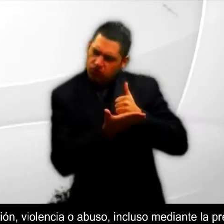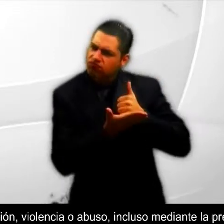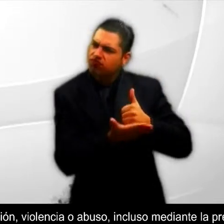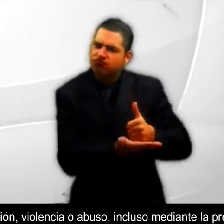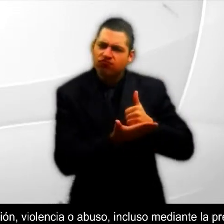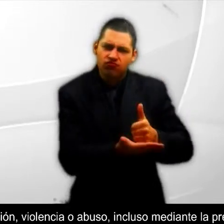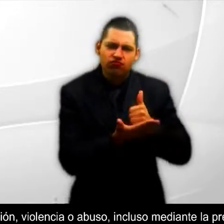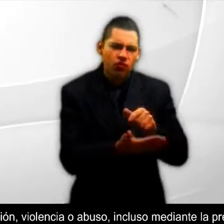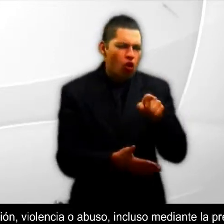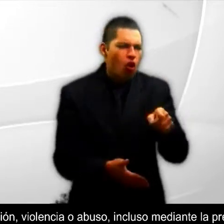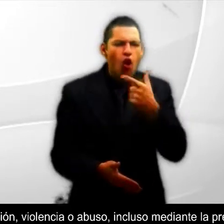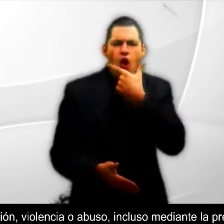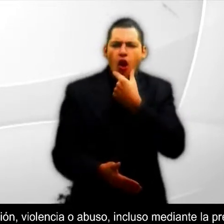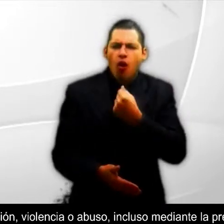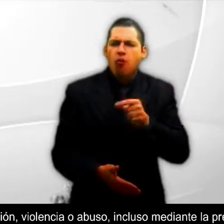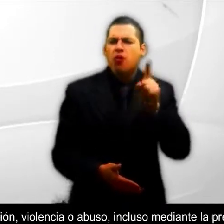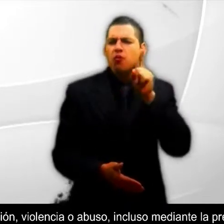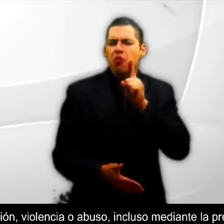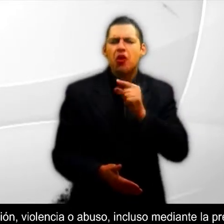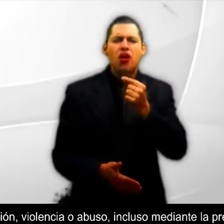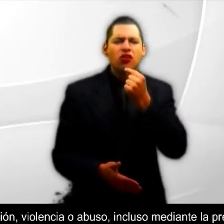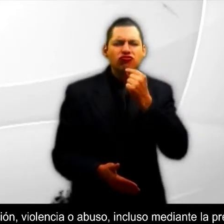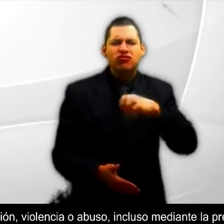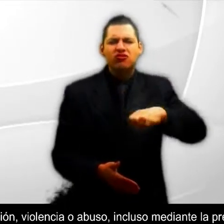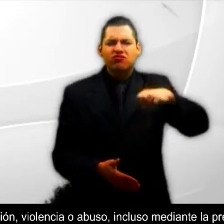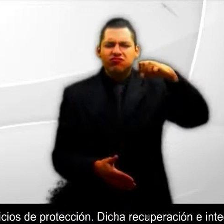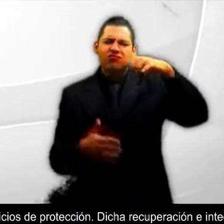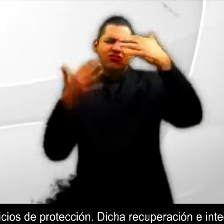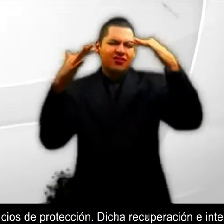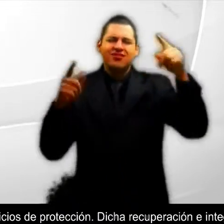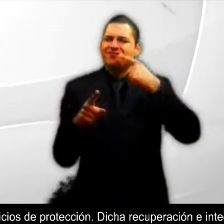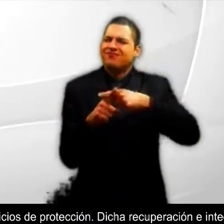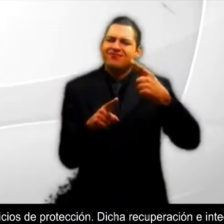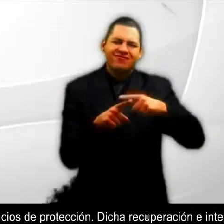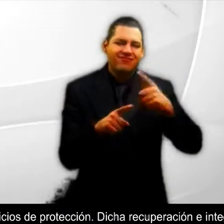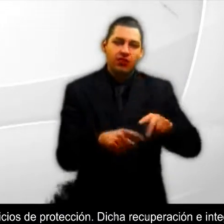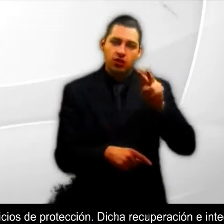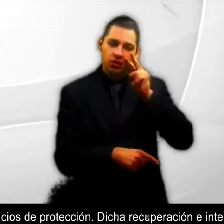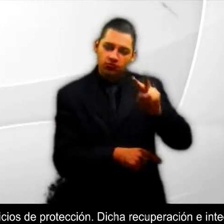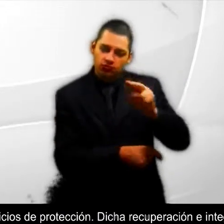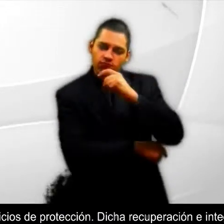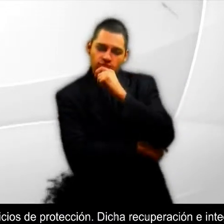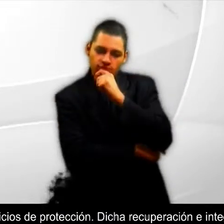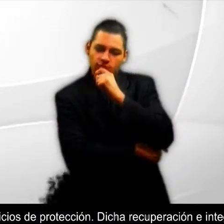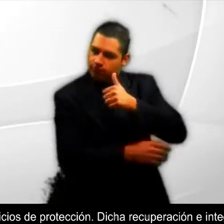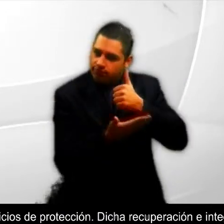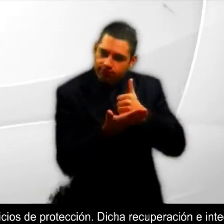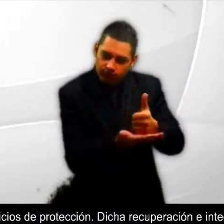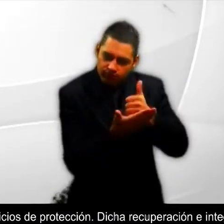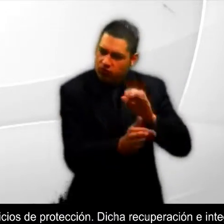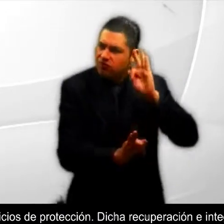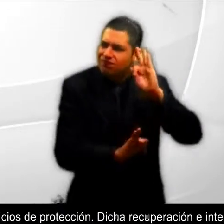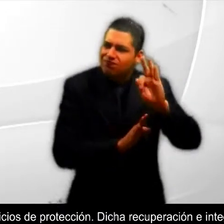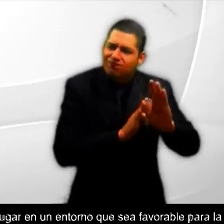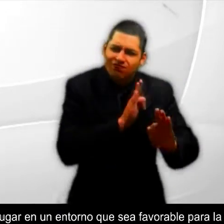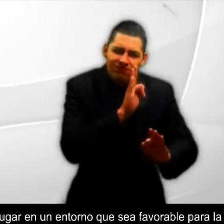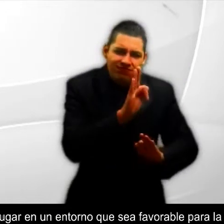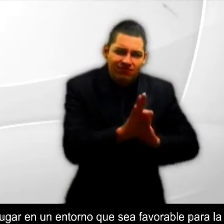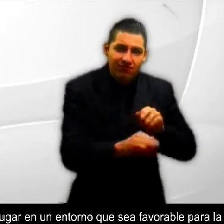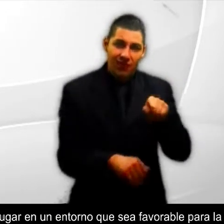violencia o abuso, incluso mediante la prestación de servicios de protección. Dicha recuperación e integración tendrá lugar en